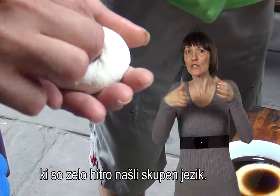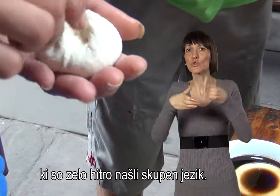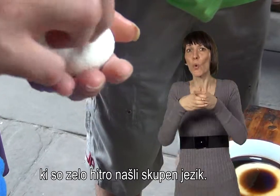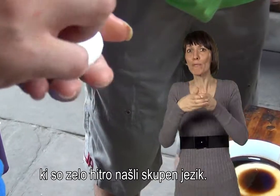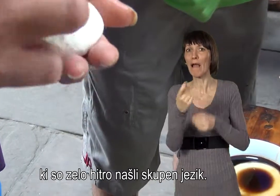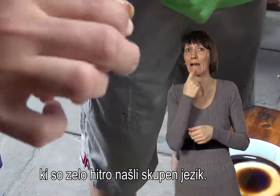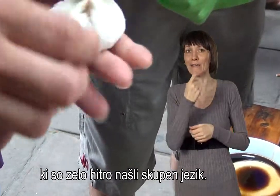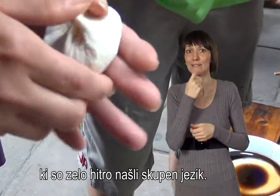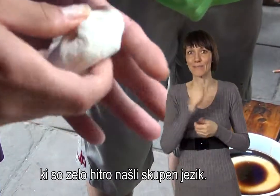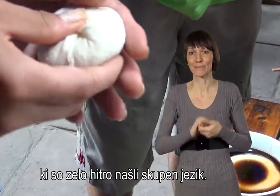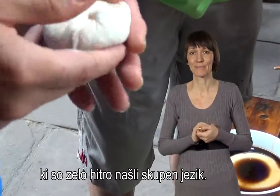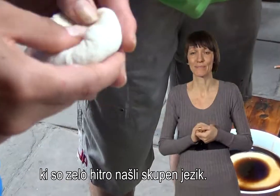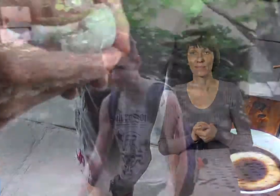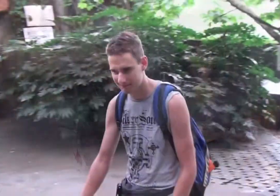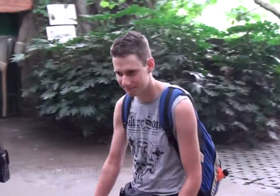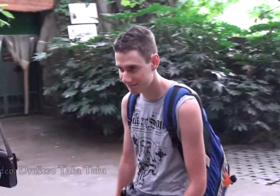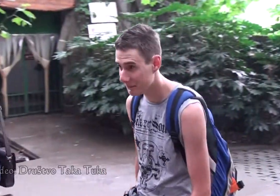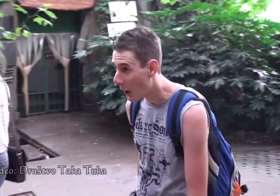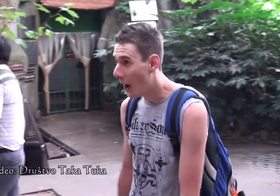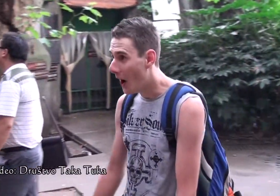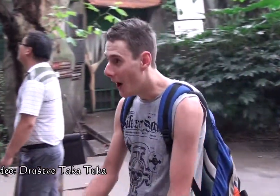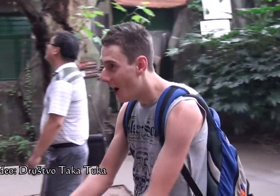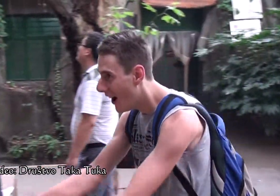ta skupen jezik.